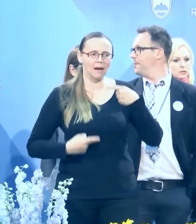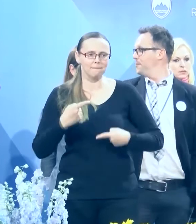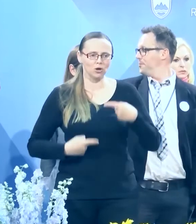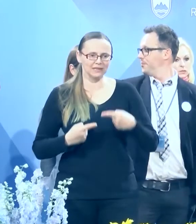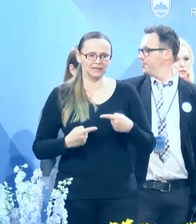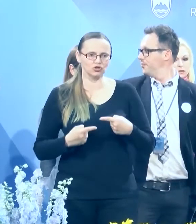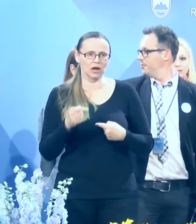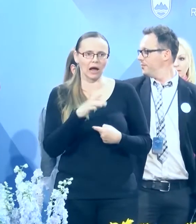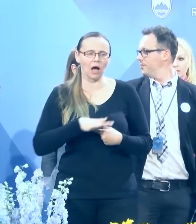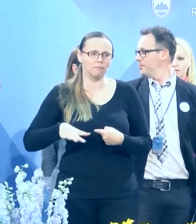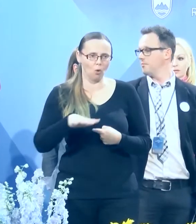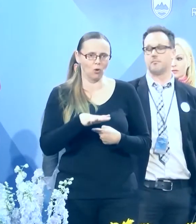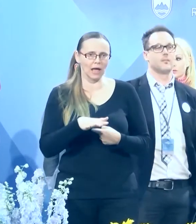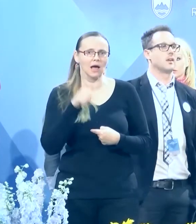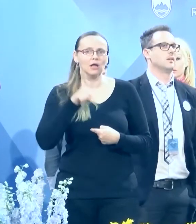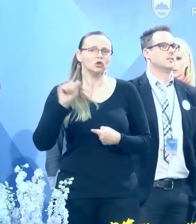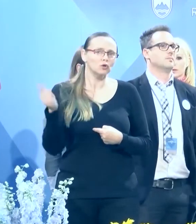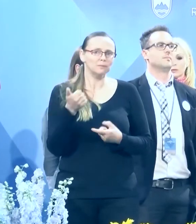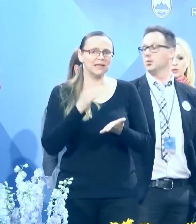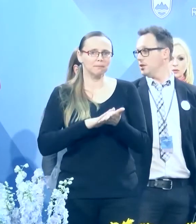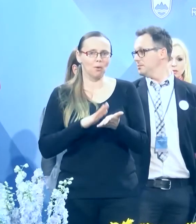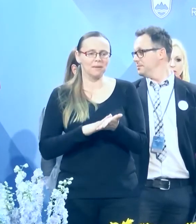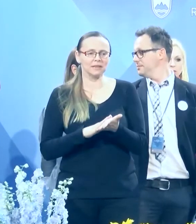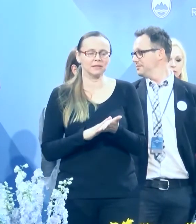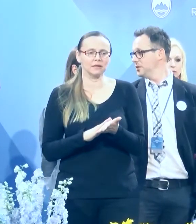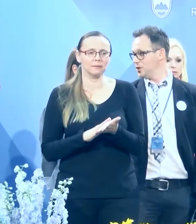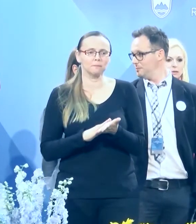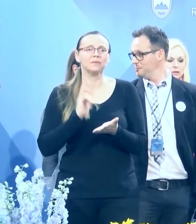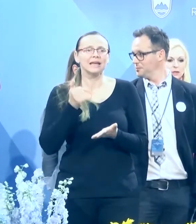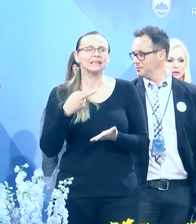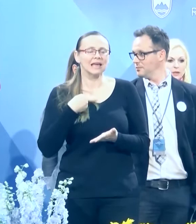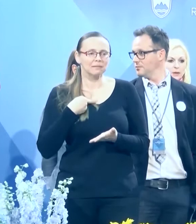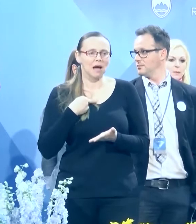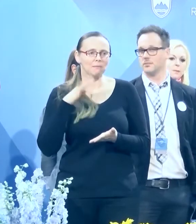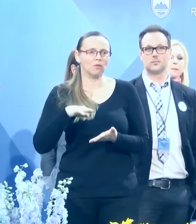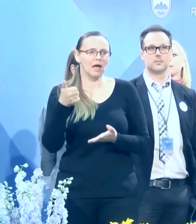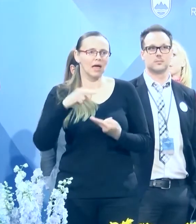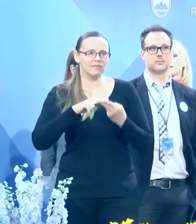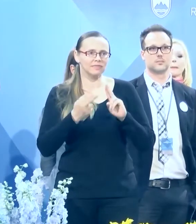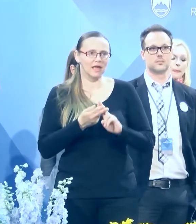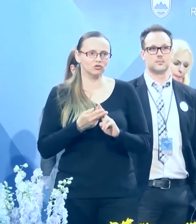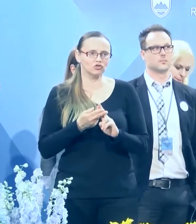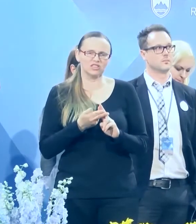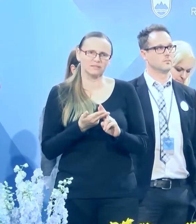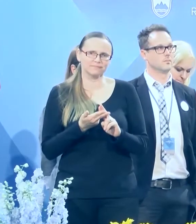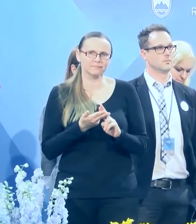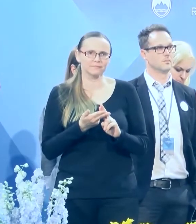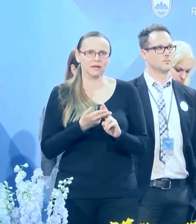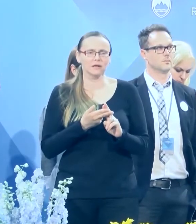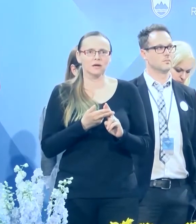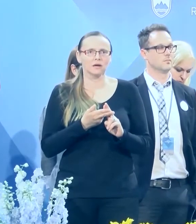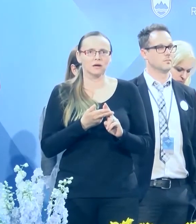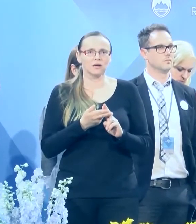pola, kar seveda spet pomeni, da imamo na nek način izmaličeno